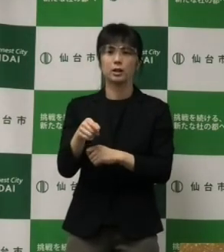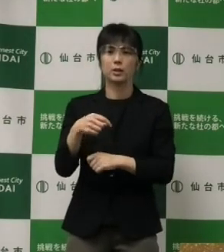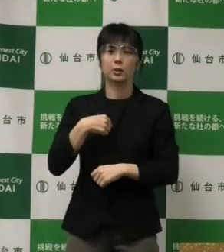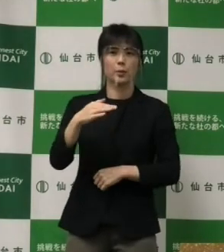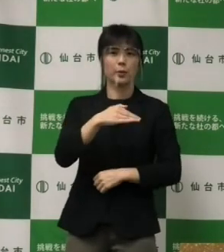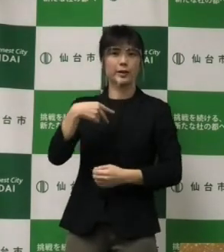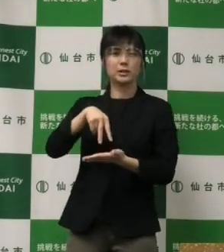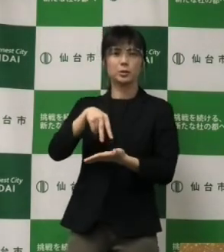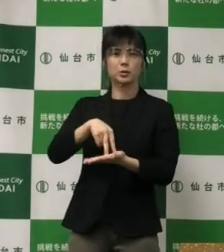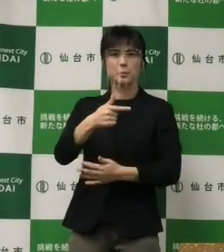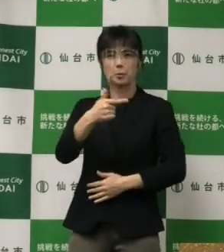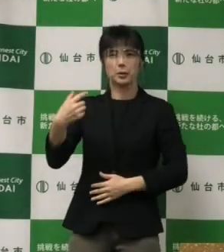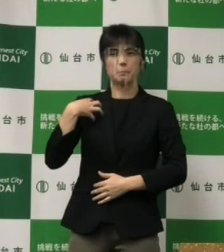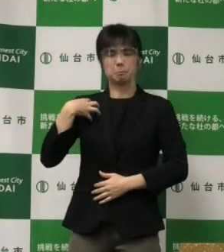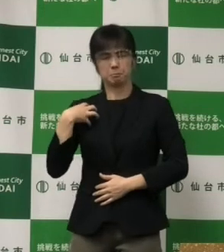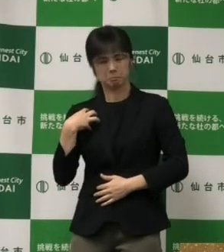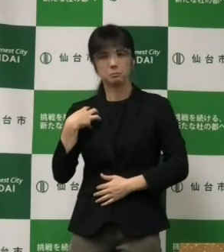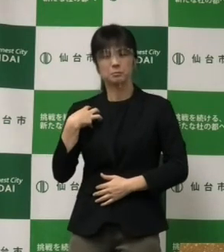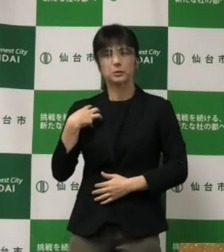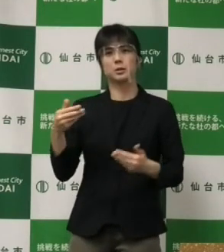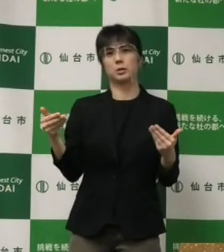のある業務